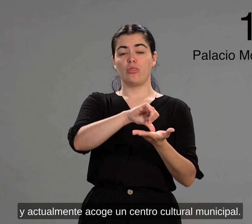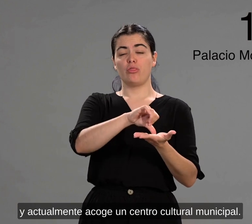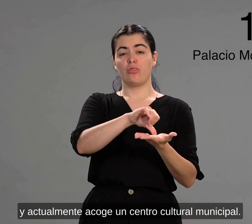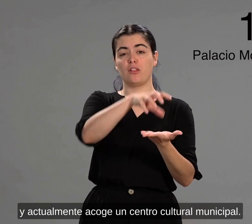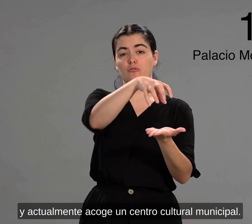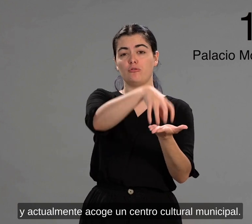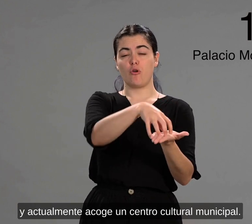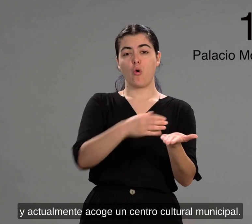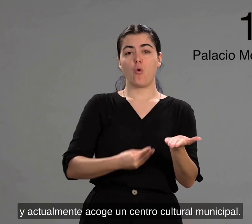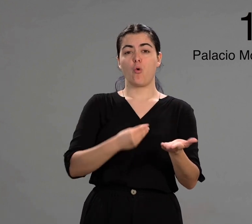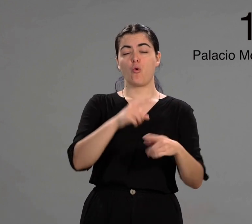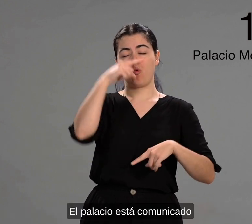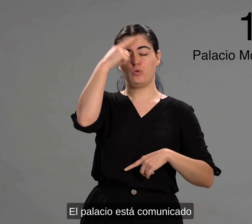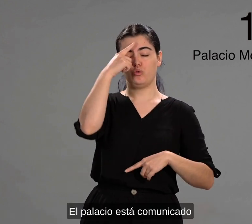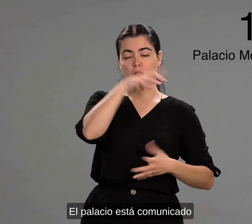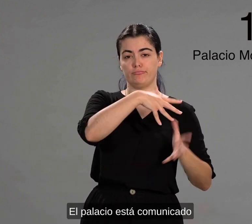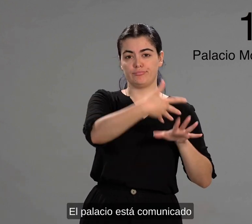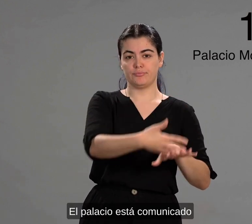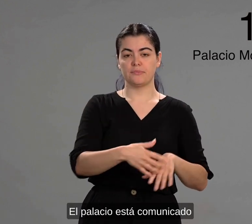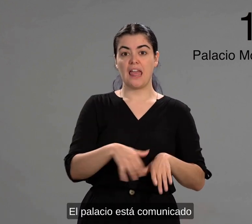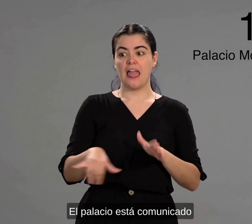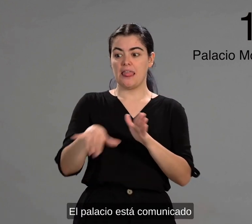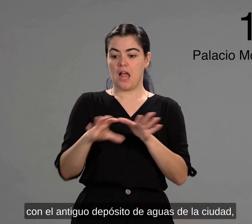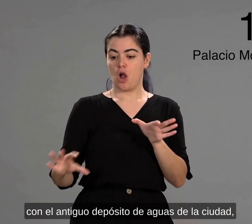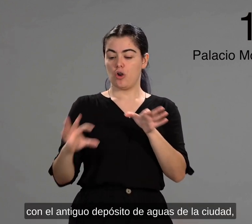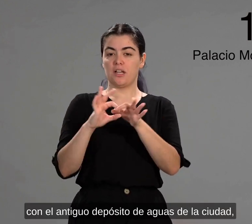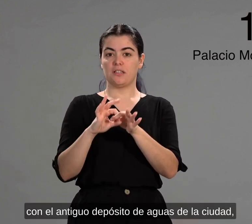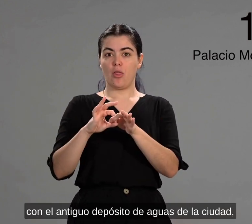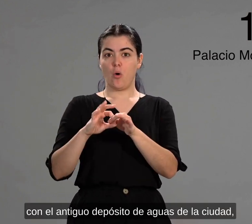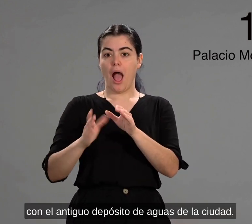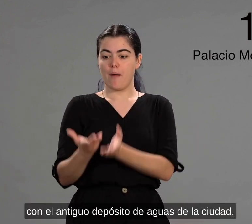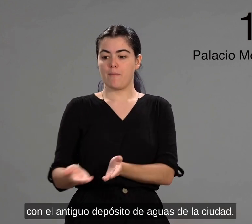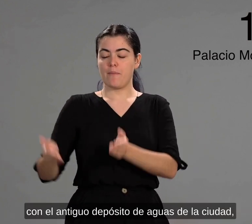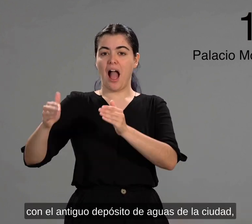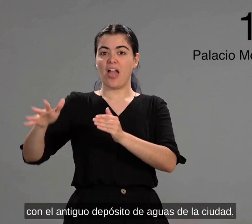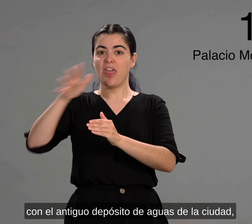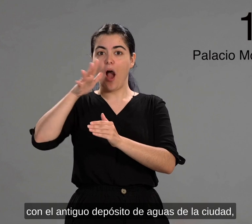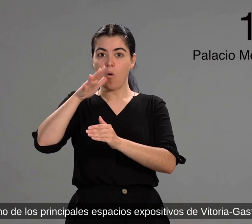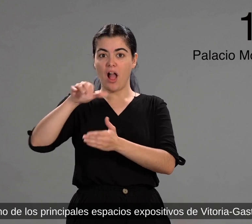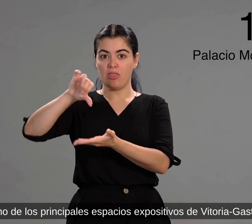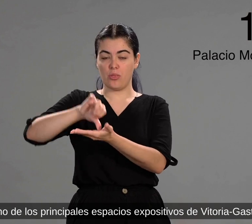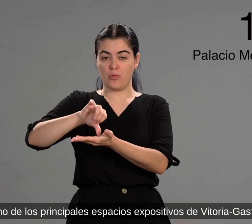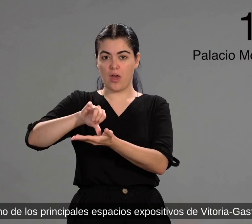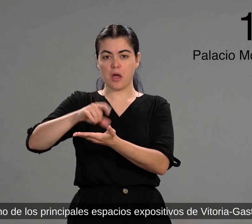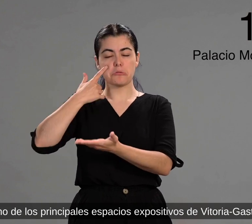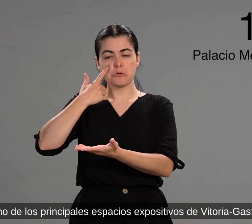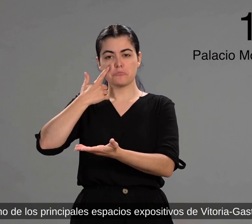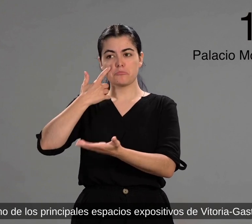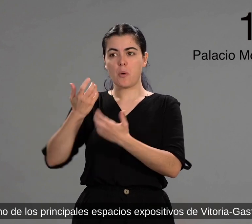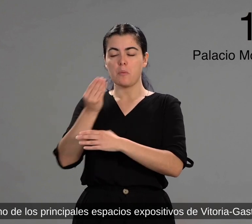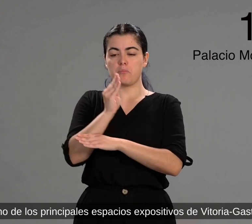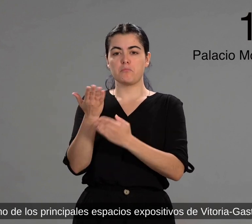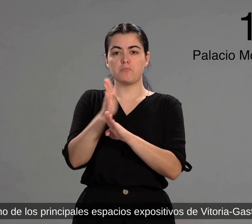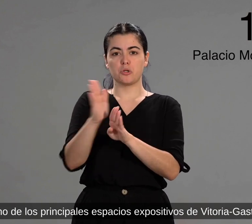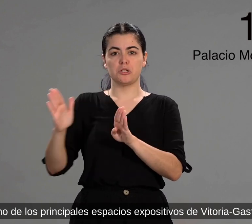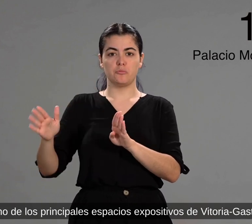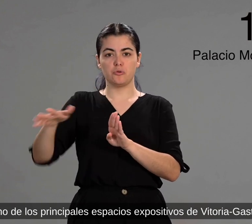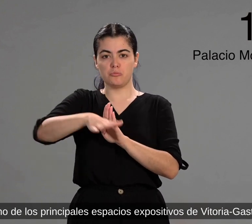municipal. El palacio está comunicado con el antiguo depósito de aguas de la ciudad, uno de los principales espacios expositivos de Vitoria-Gasteiz.